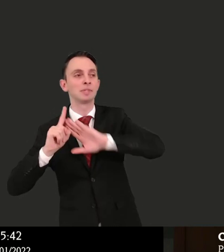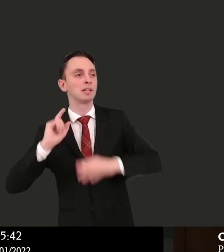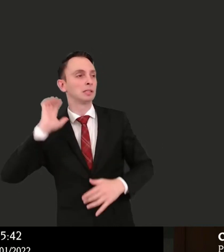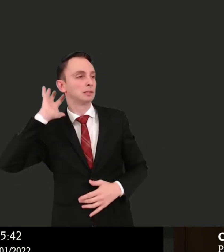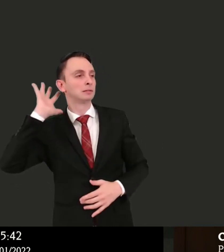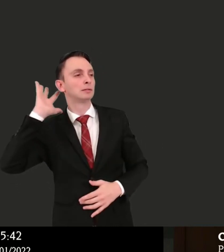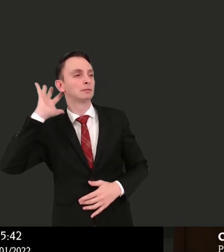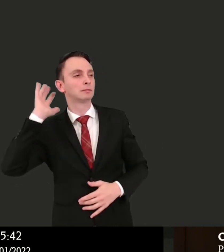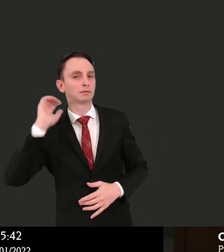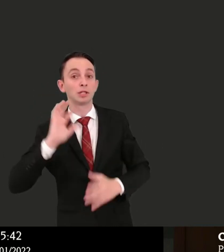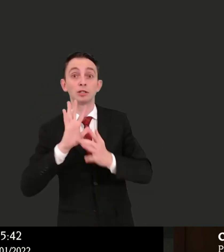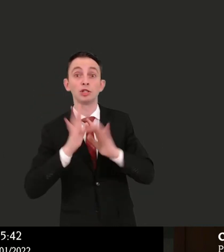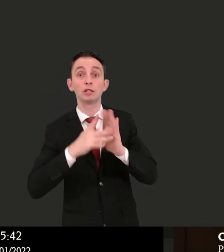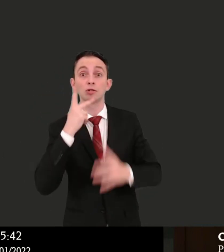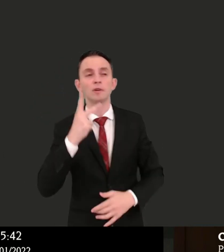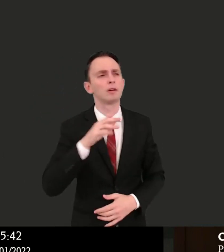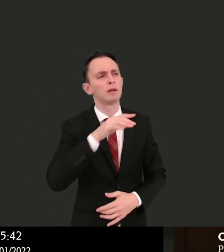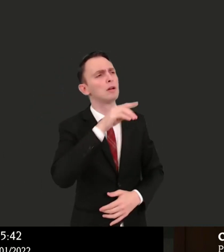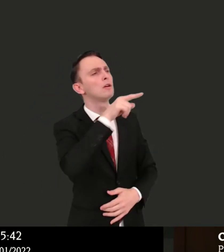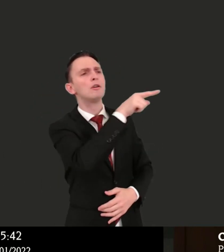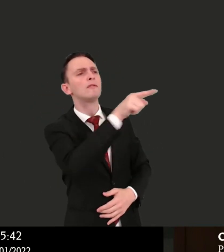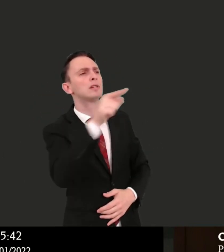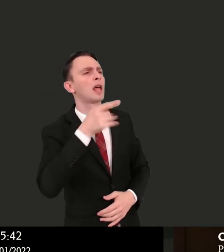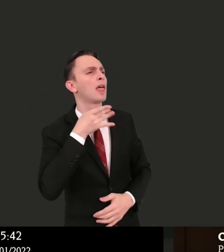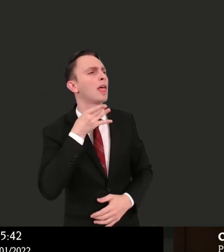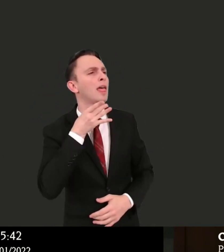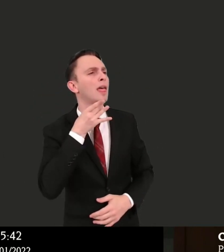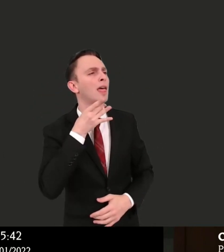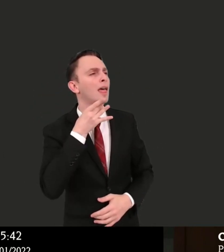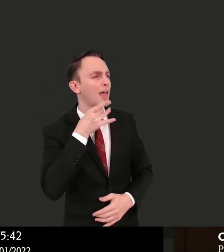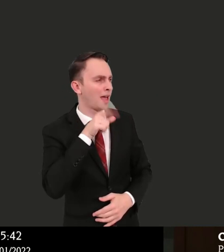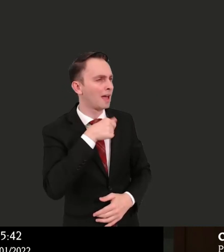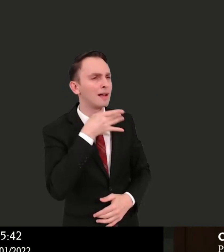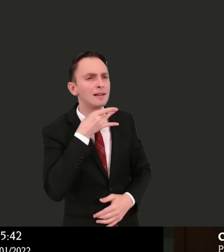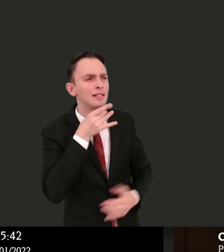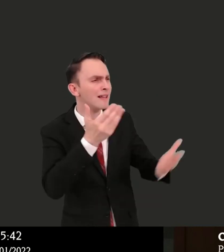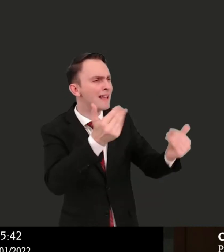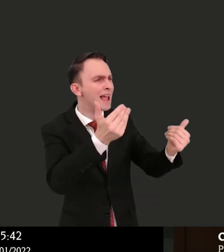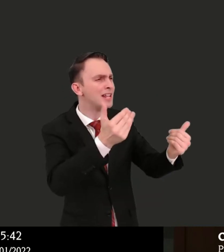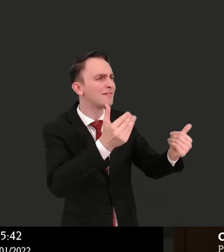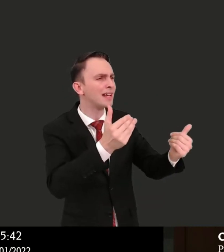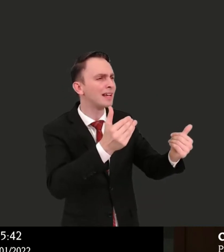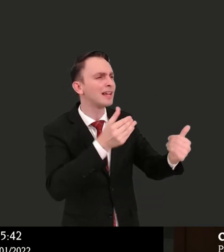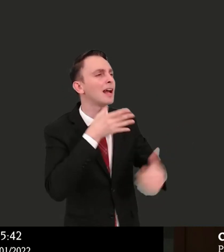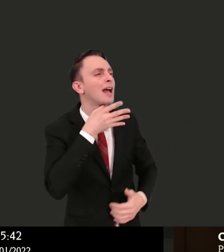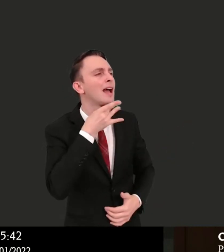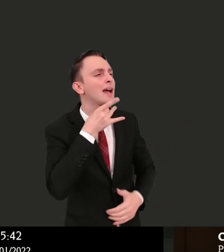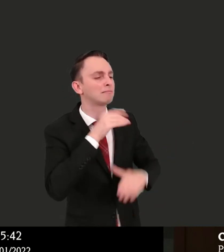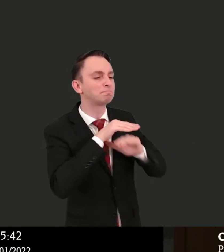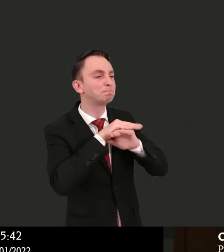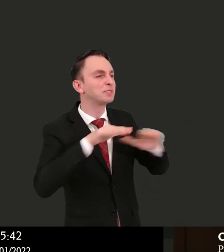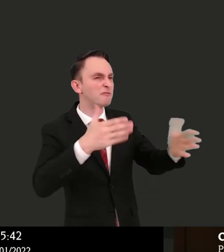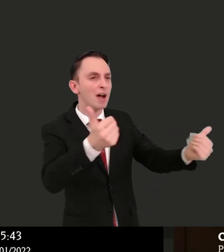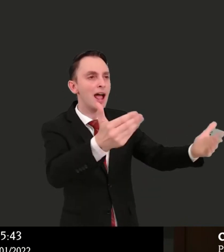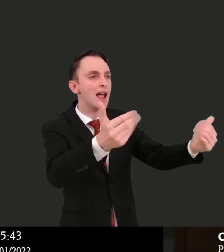vocês que estão com sede, vem aqui, eu vou matar a sede de vocês. E tem mais: